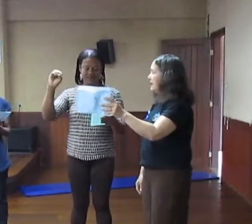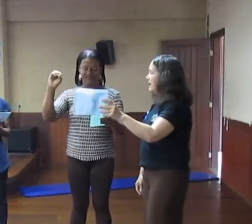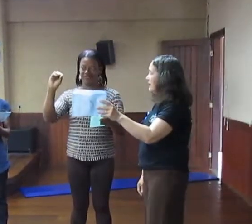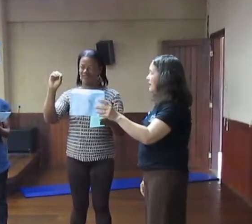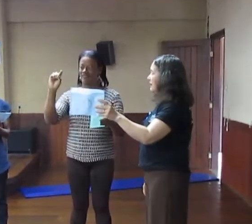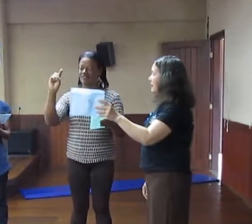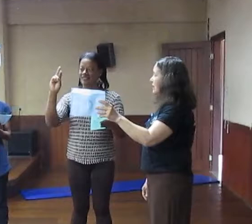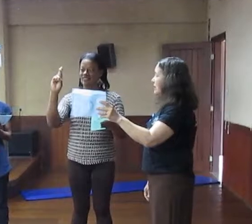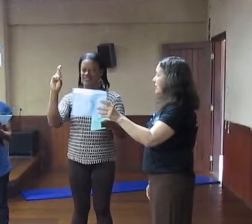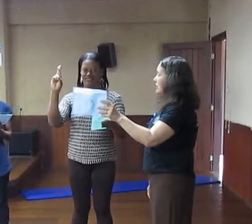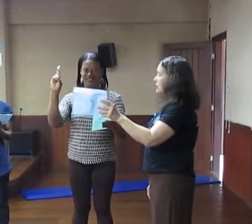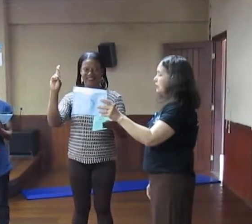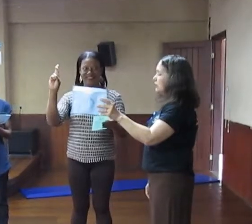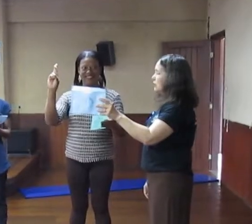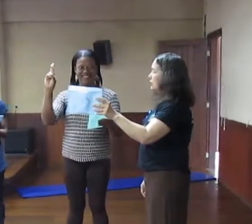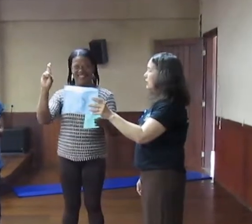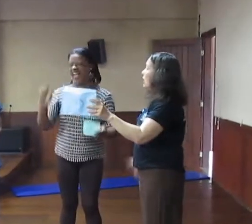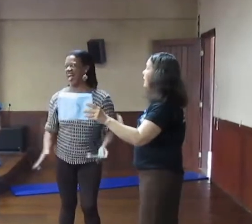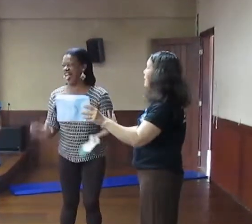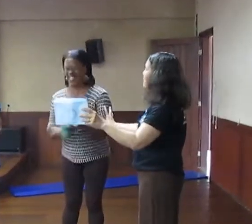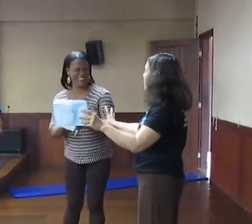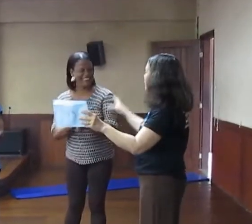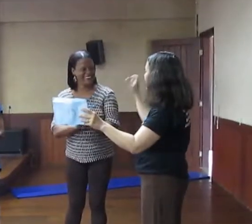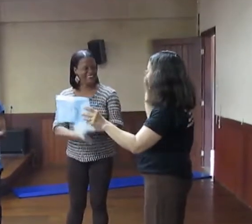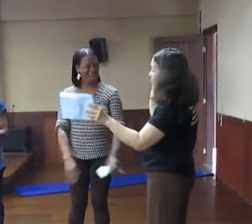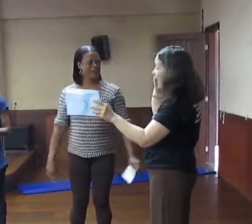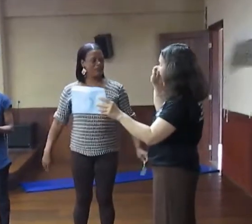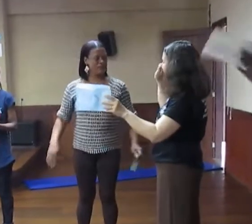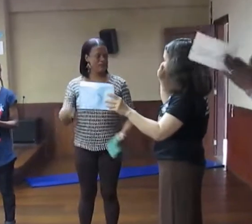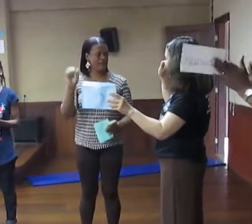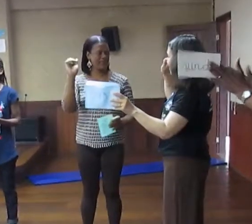Tá sabendo, hein? Camila tá ensinando em casa.